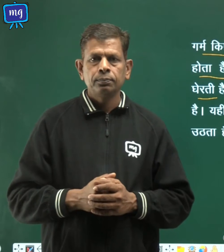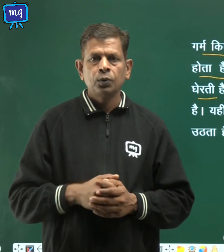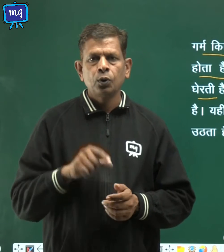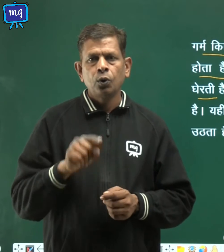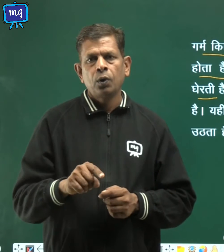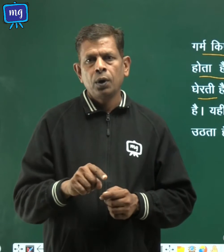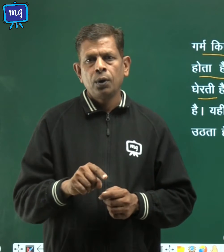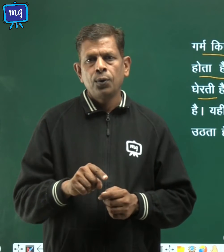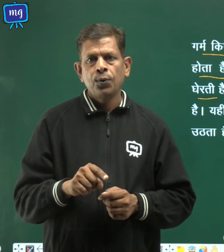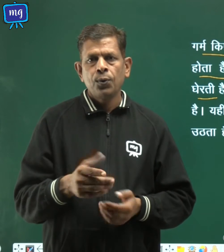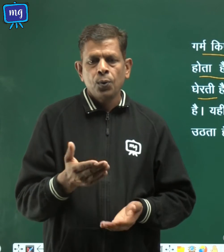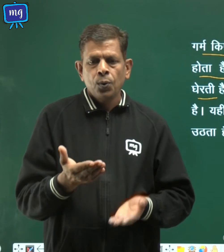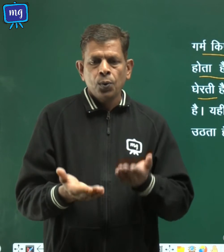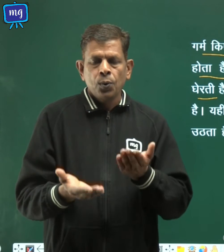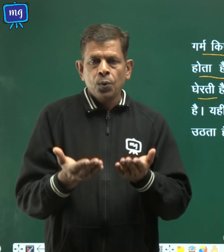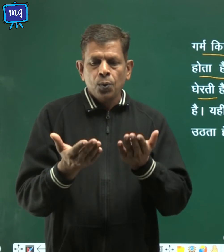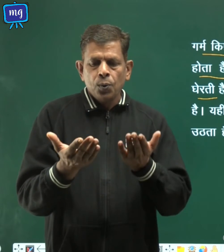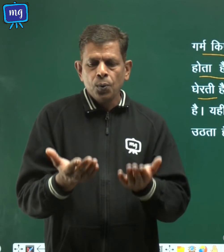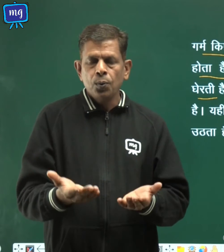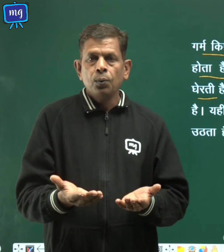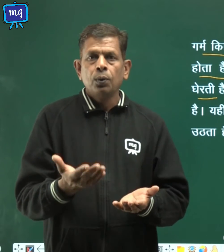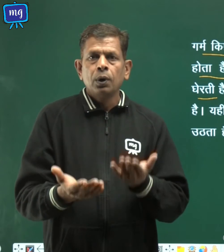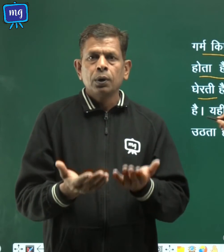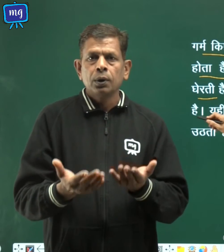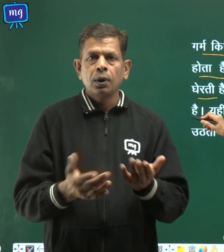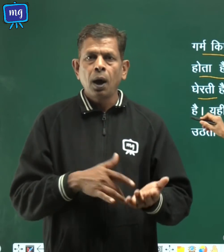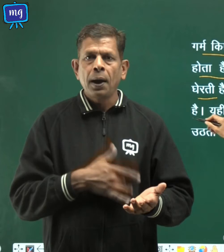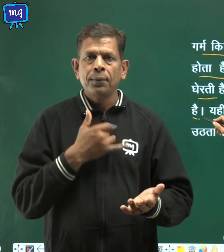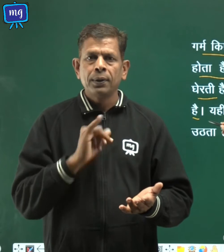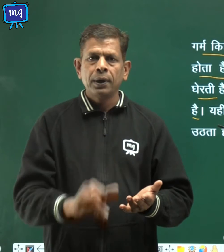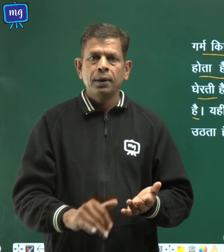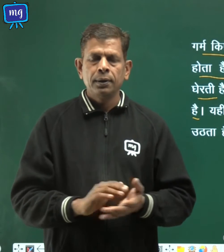तो वह हल्की प्रतीत होती है।